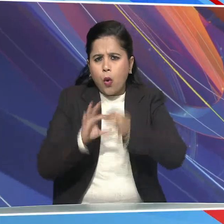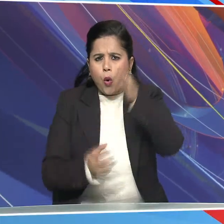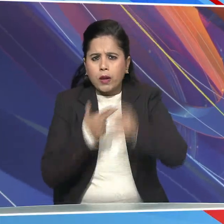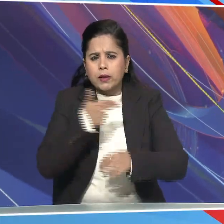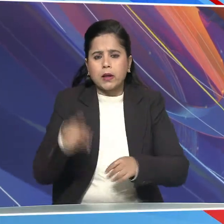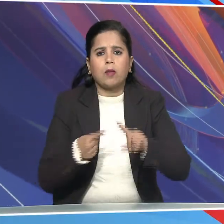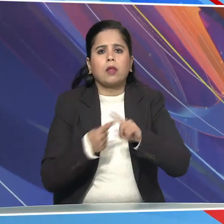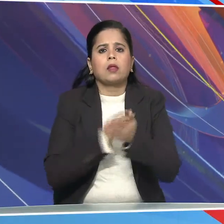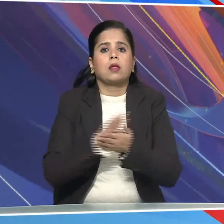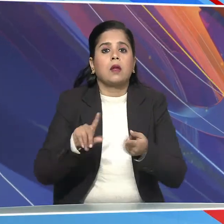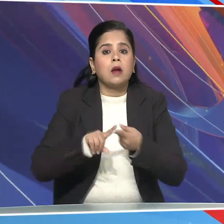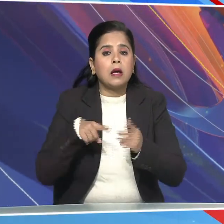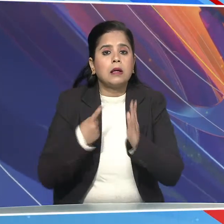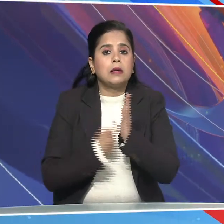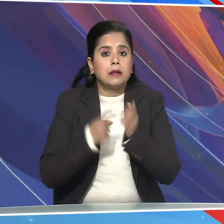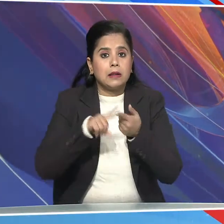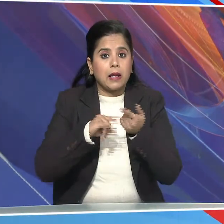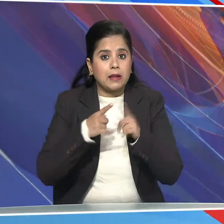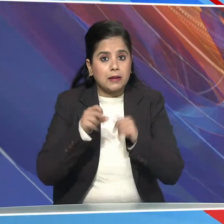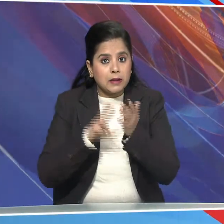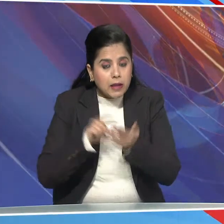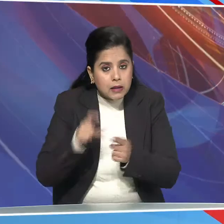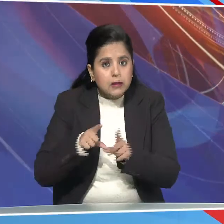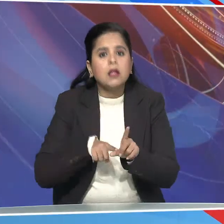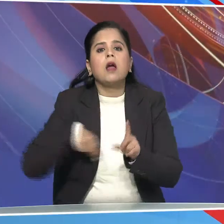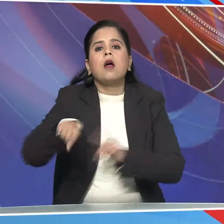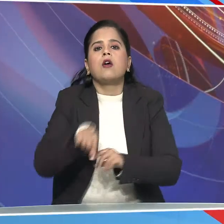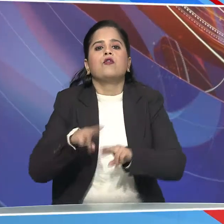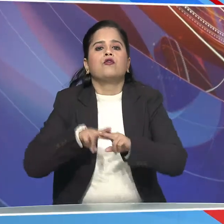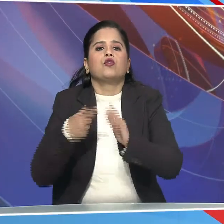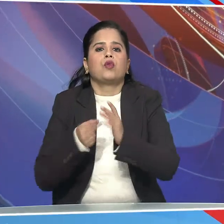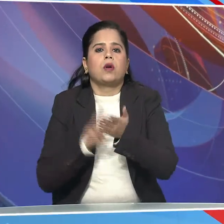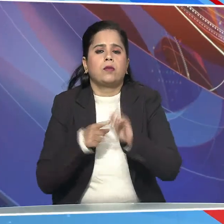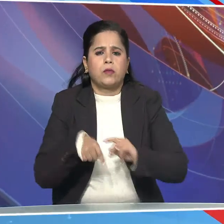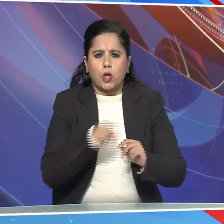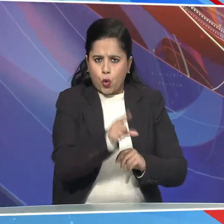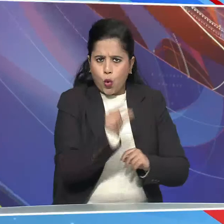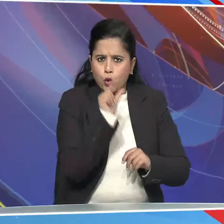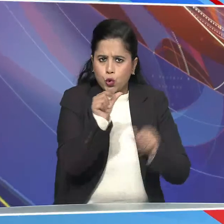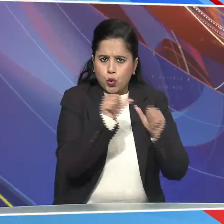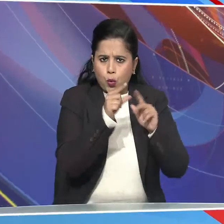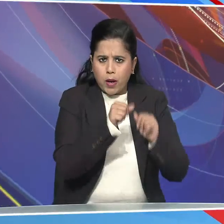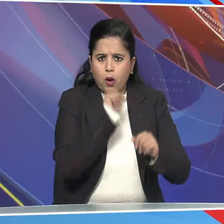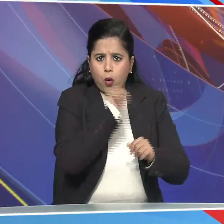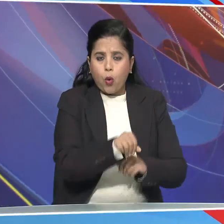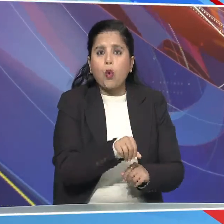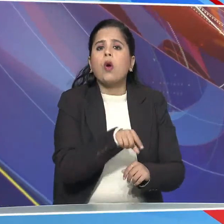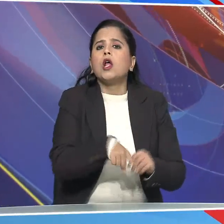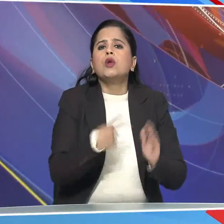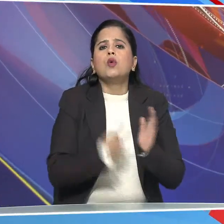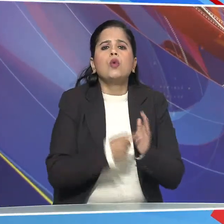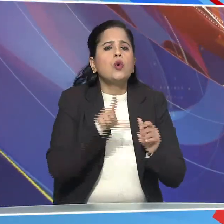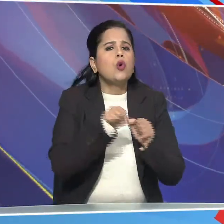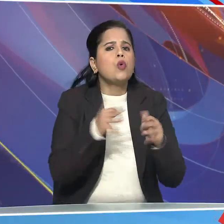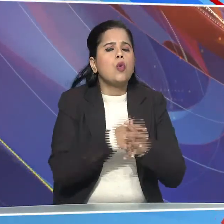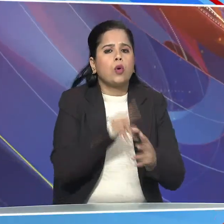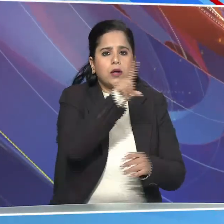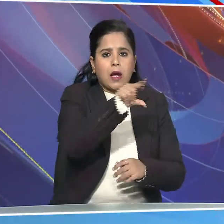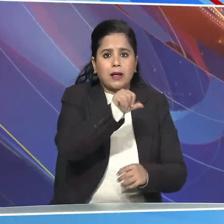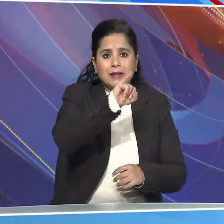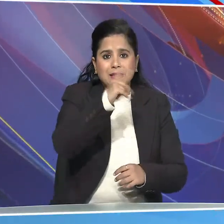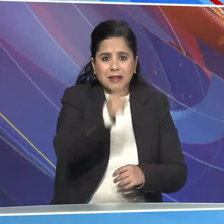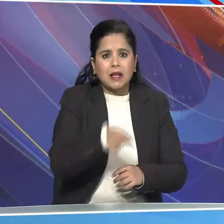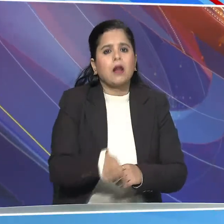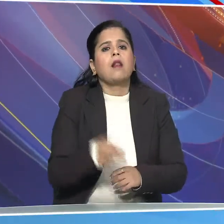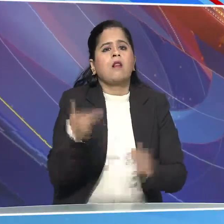सभी संगठनों को गैरकानूनी गतिविधि अधिनियम 1967 के अंतर्गत आतंकी संगठन घोषित